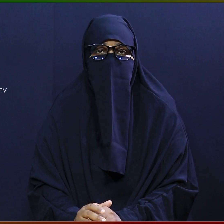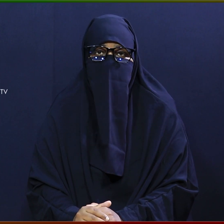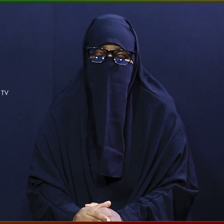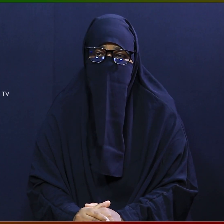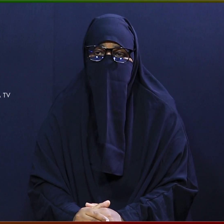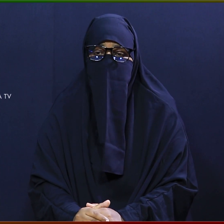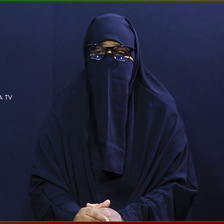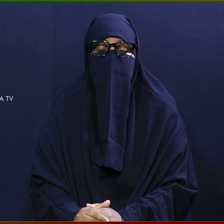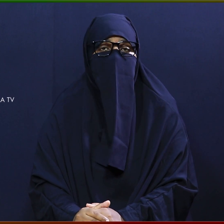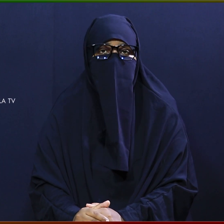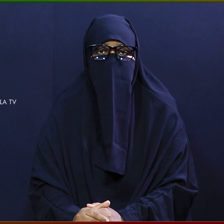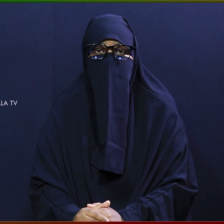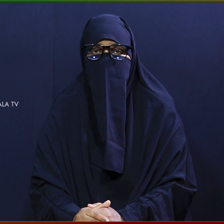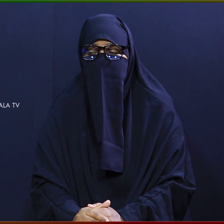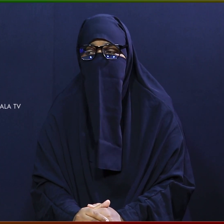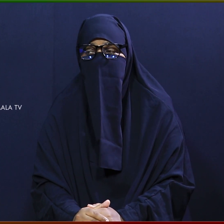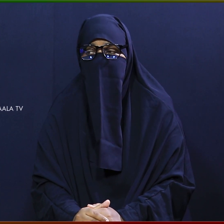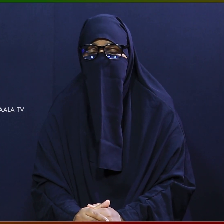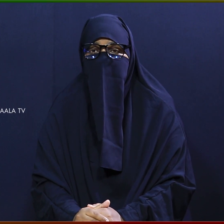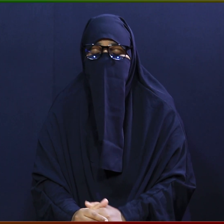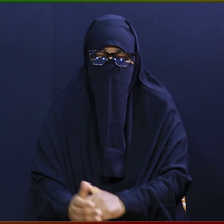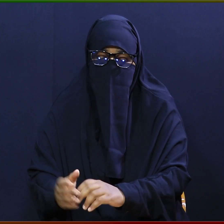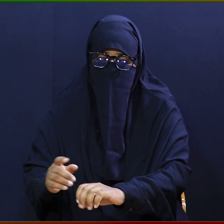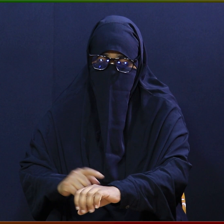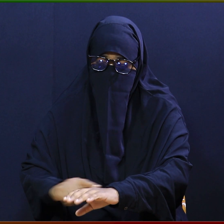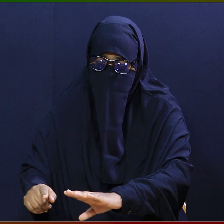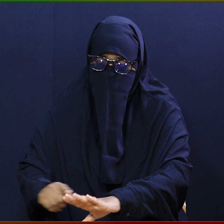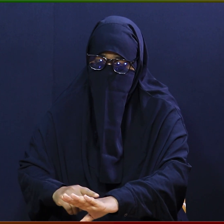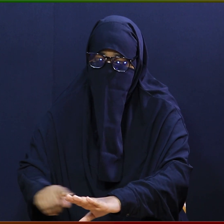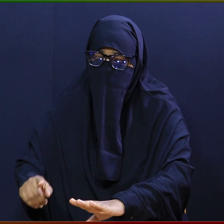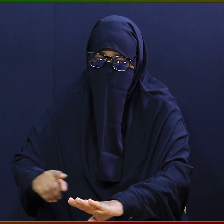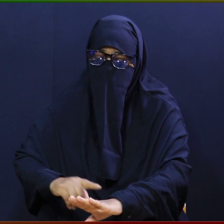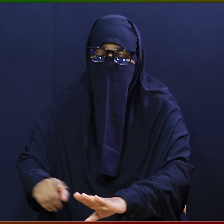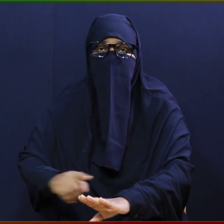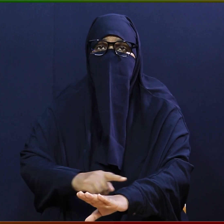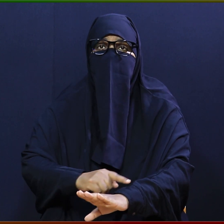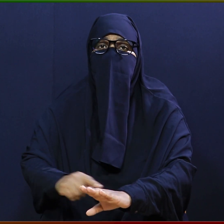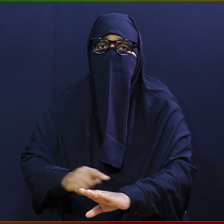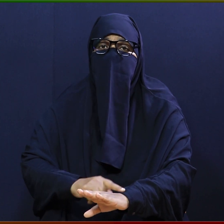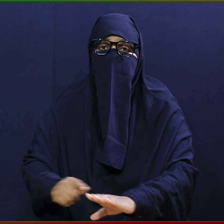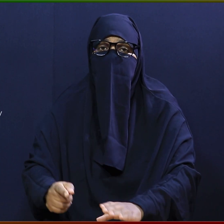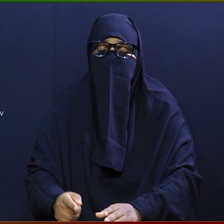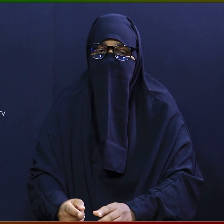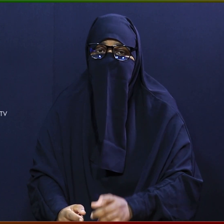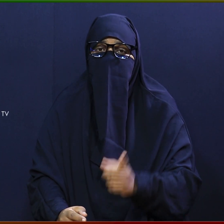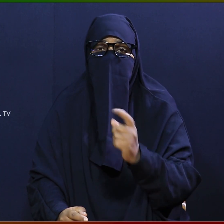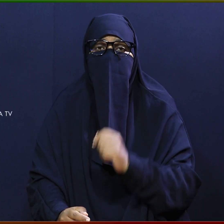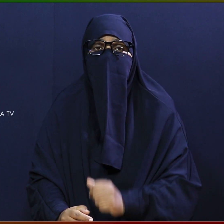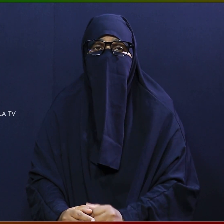kiimikada leedahay waxaa ka mid ah qofka kalsoonida ka dhumaysa ana hadda marka midabkeygan usana oo habil iyo hablaay ugu yaqaaneen aa bedelo mari dariiqa la iga